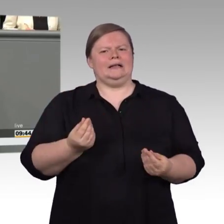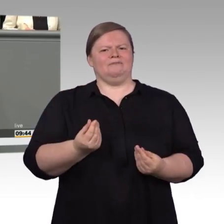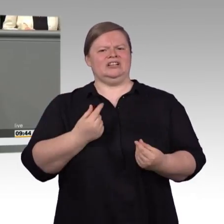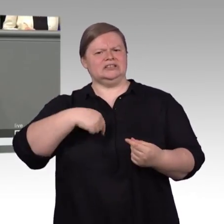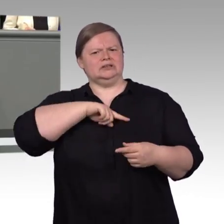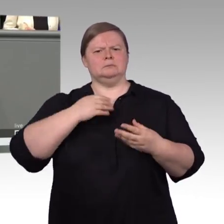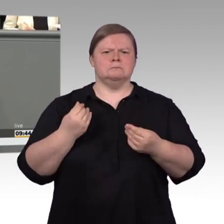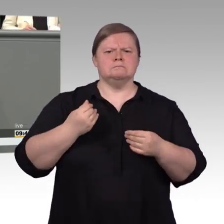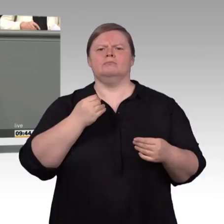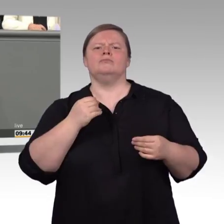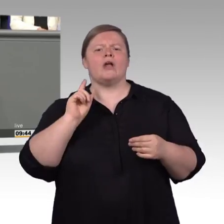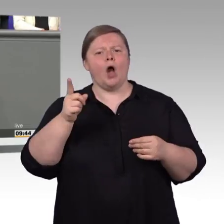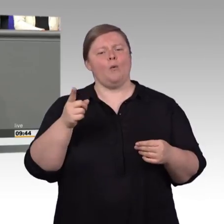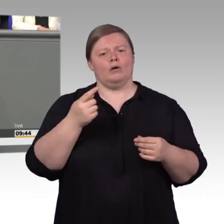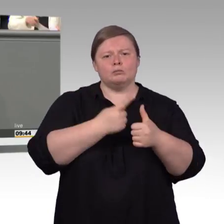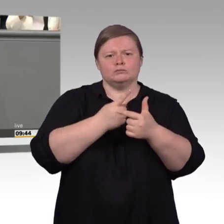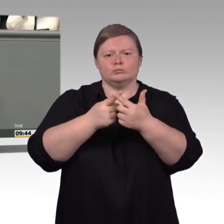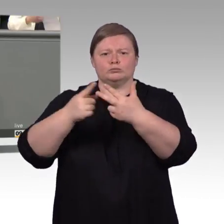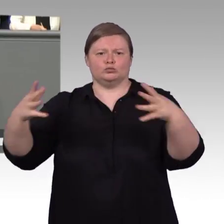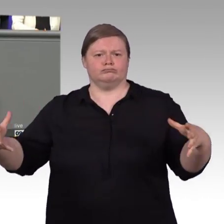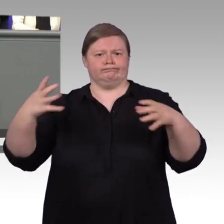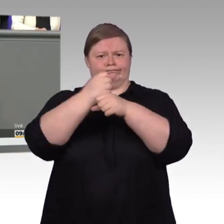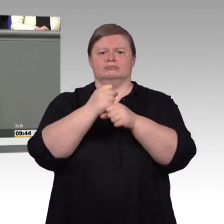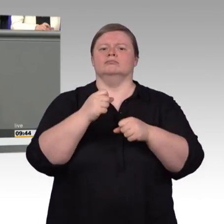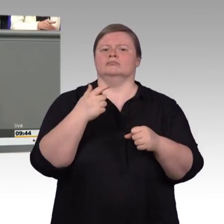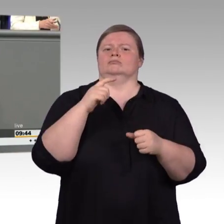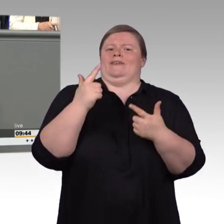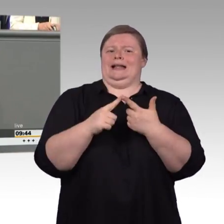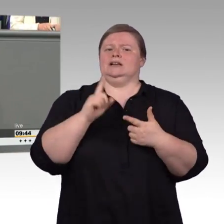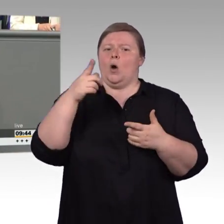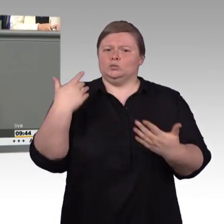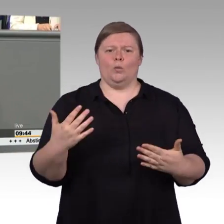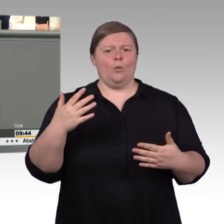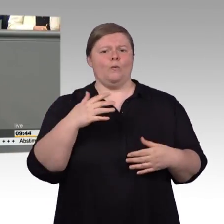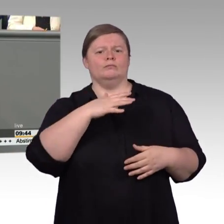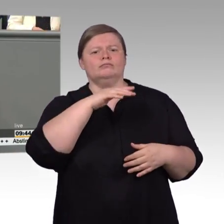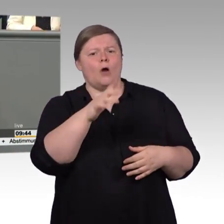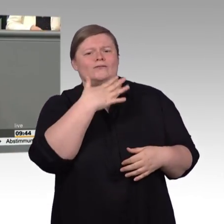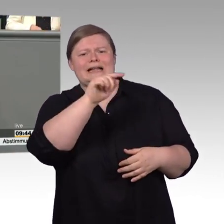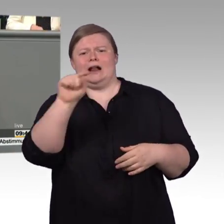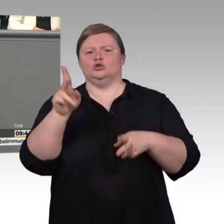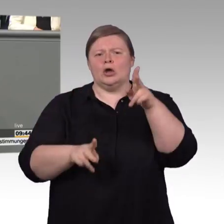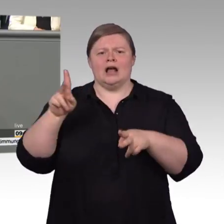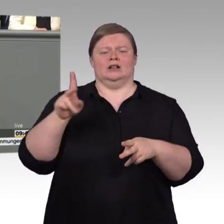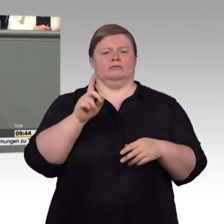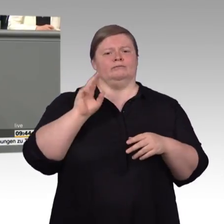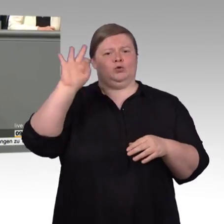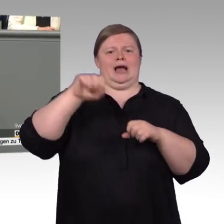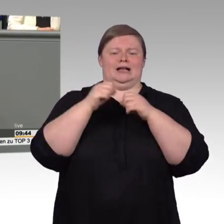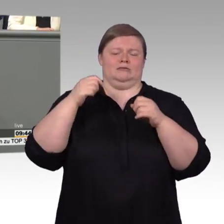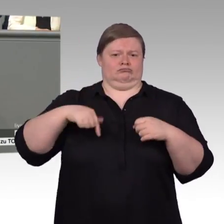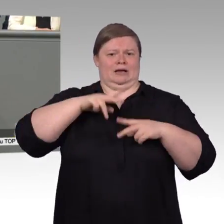haben, über die Verbände eben ein sehr, sehr gutes, weil viele Verbraucherinnen und Verbraucher werden überhaupt erstmal darauf aufmerksam,